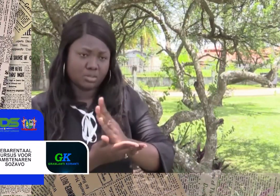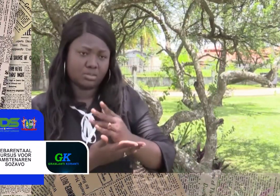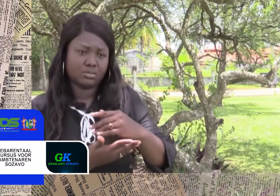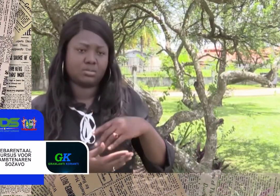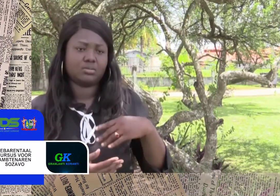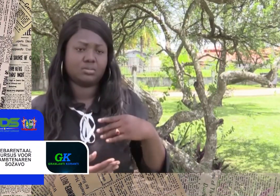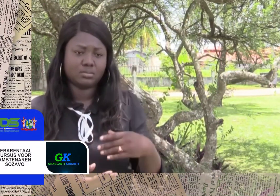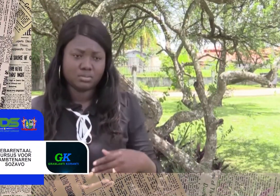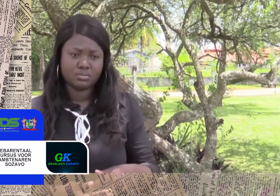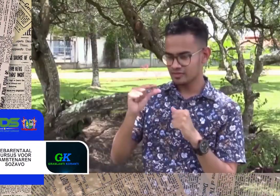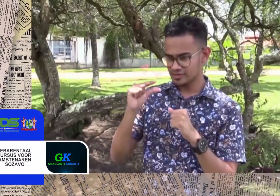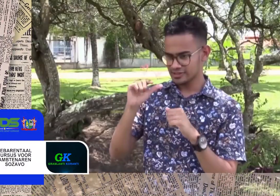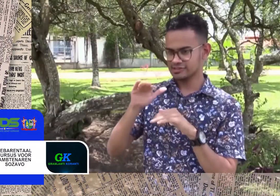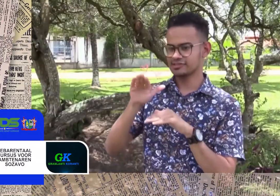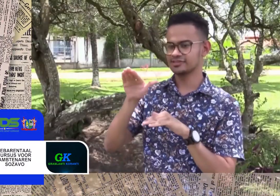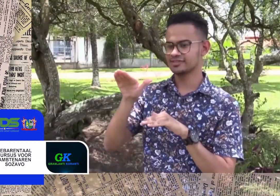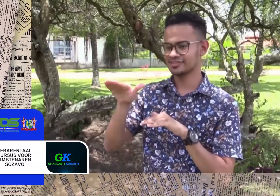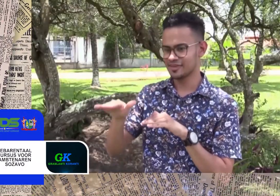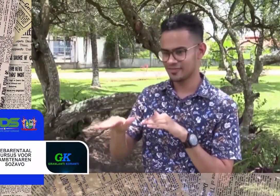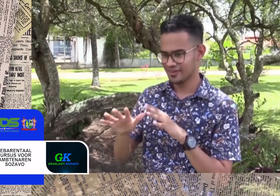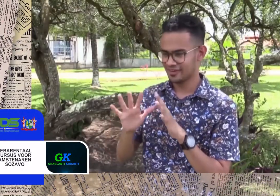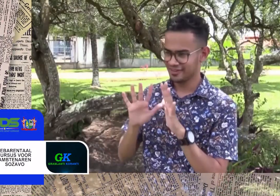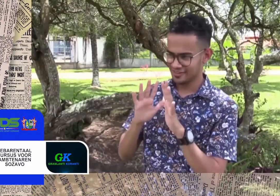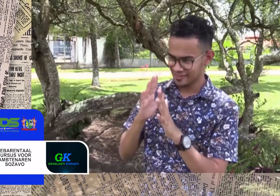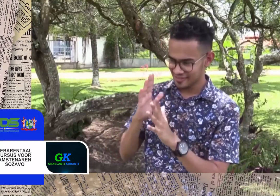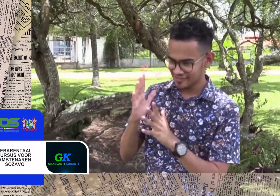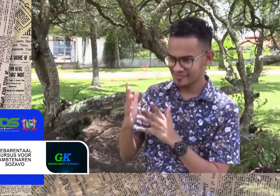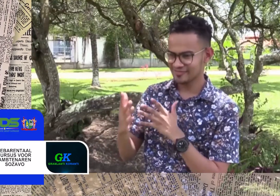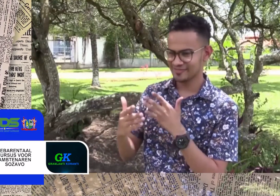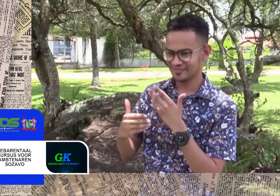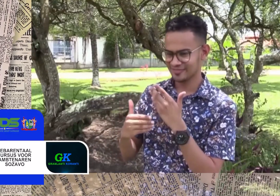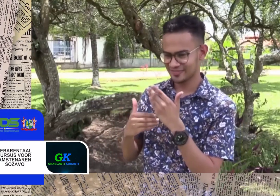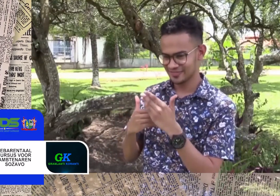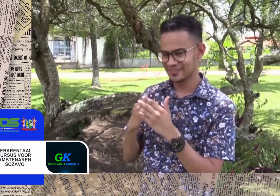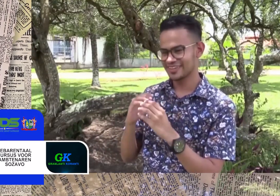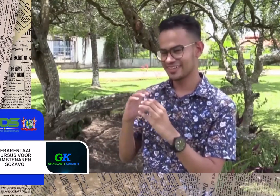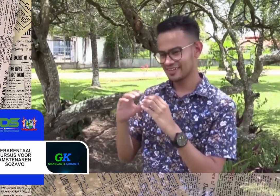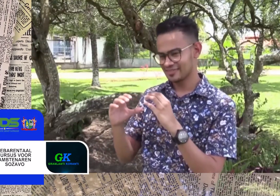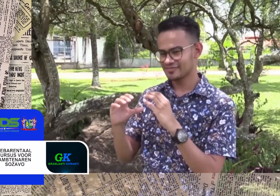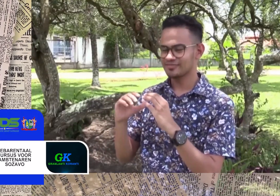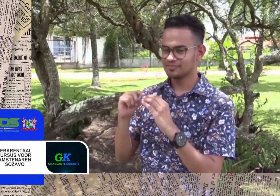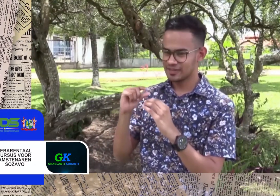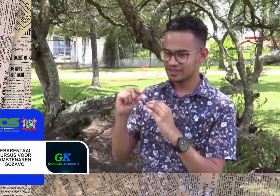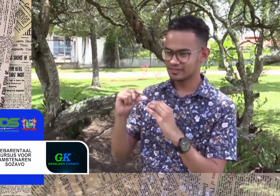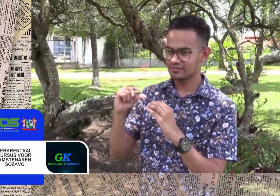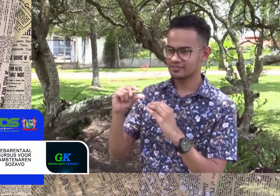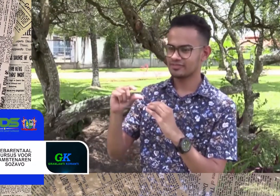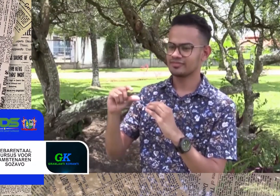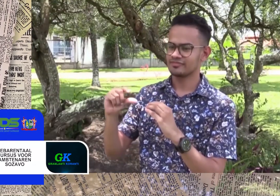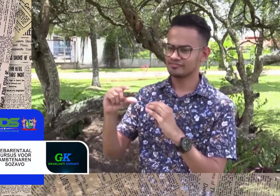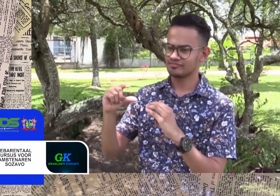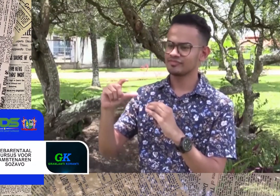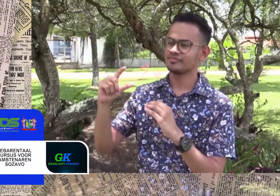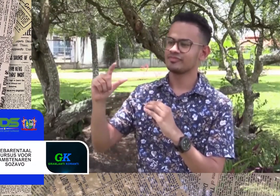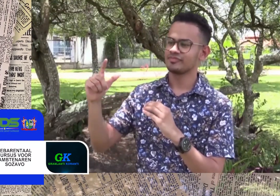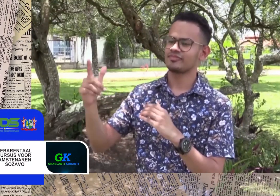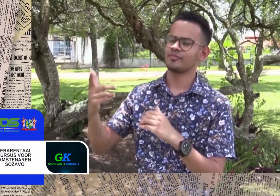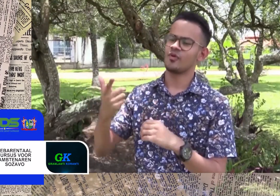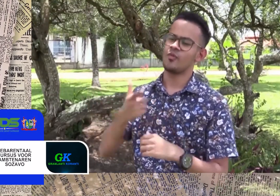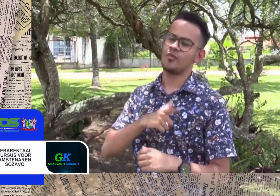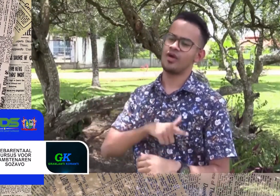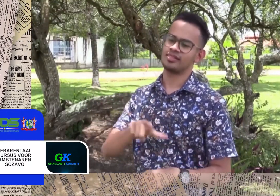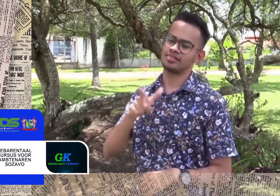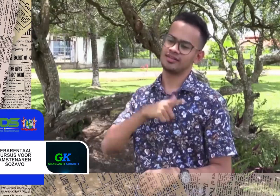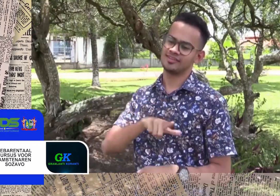de kisi training u fa de musu fanko de sembe di dofu. So ade wan de dakaki no de kisi di certifikatu